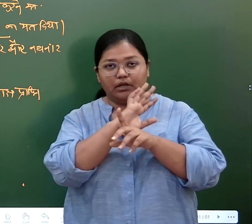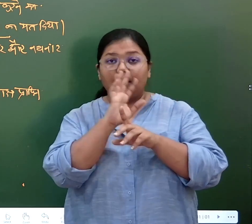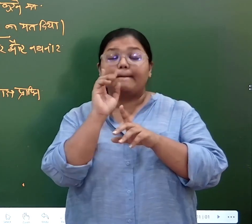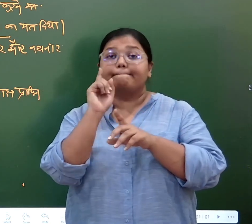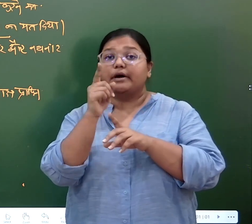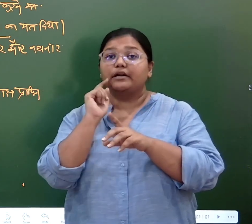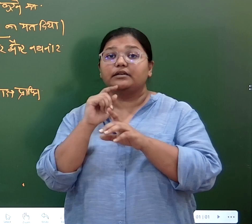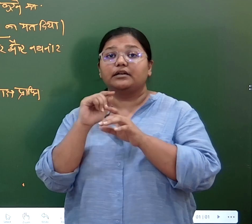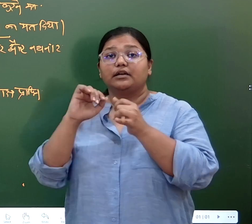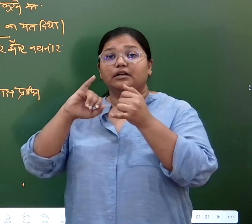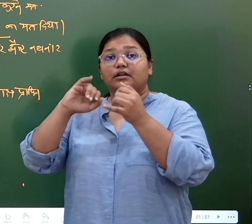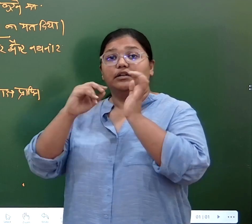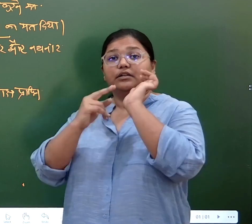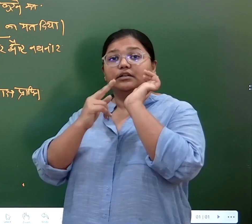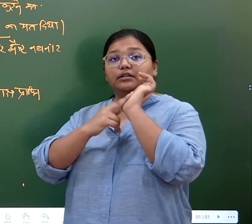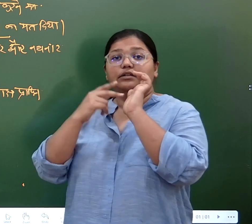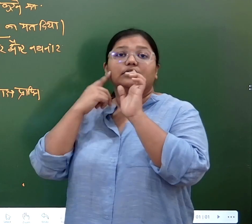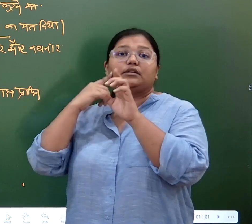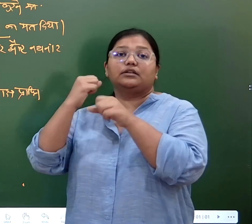वो क्या थे?